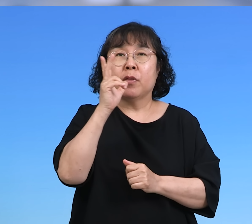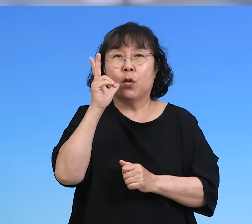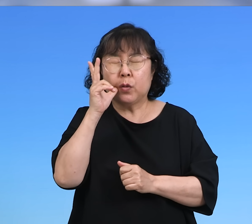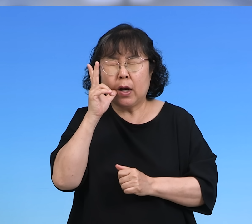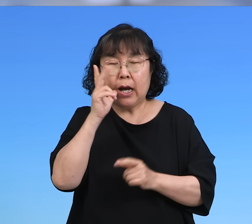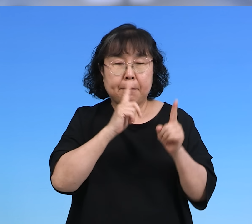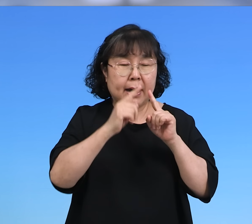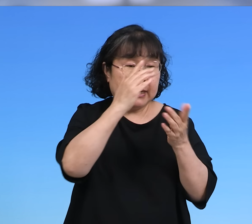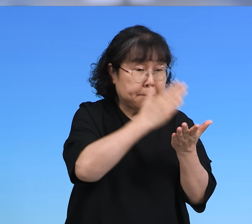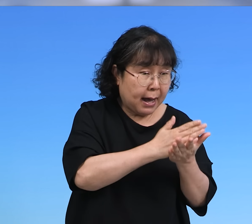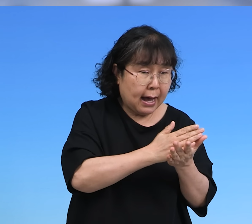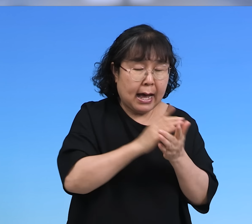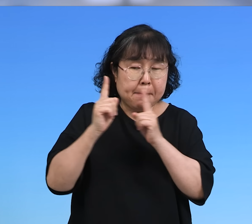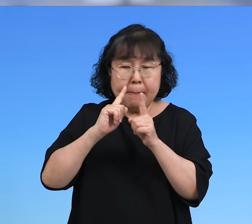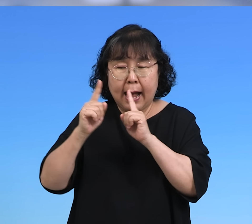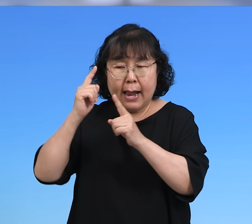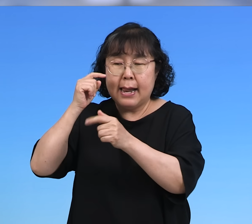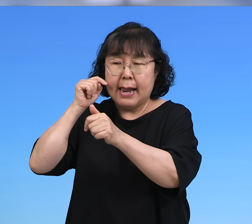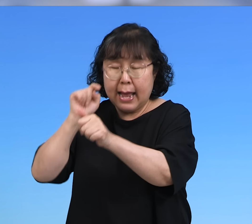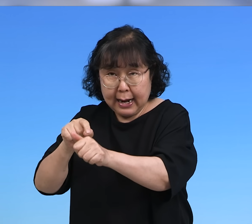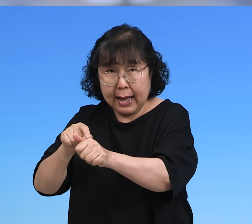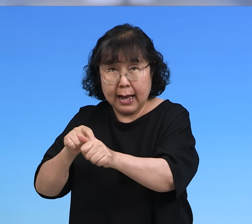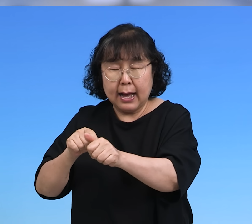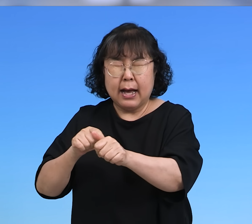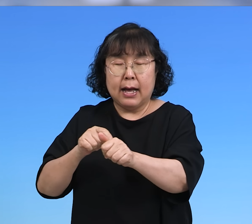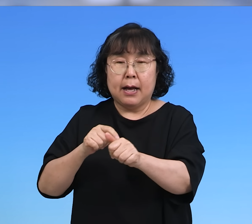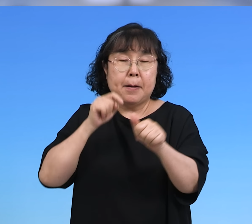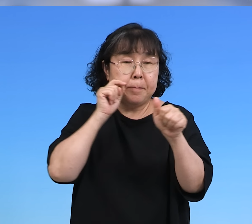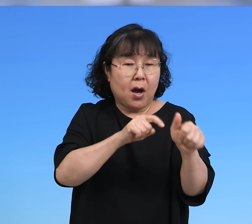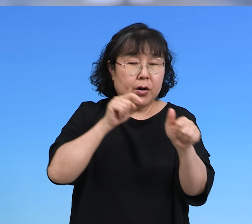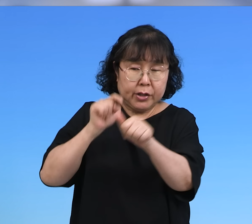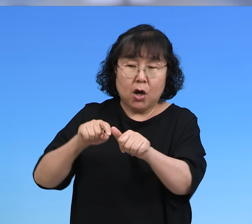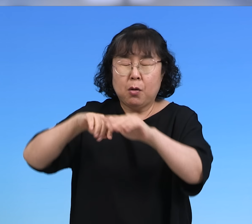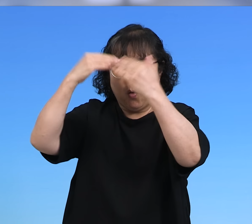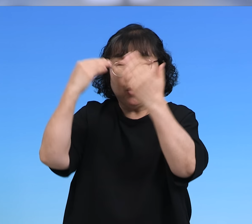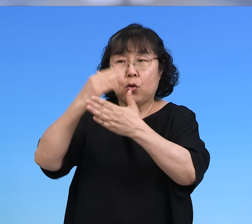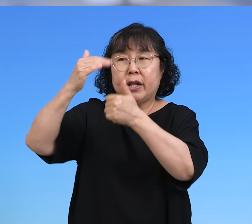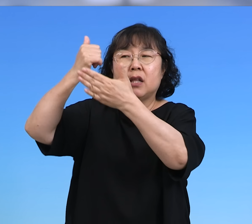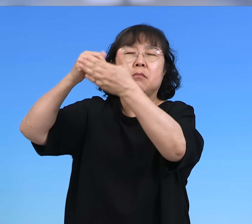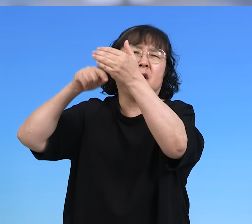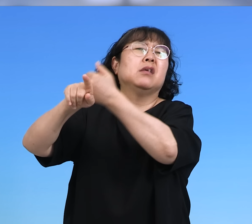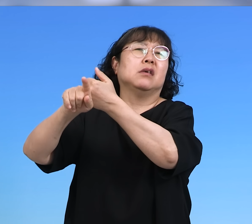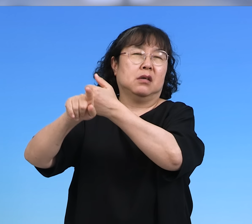또 말해라, 그 지시하는 그 모든 것들이 하나님의 뜻이라는 거죠.